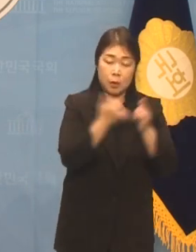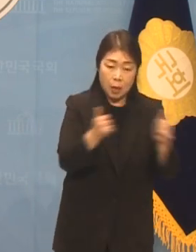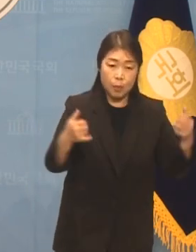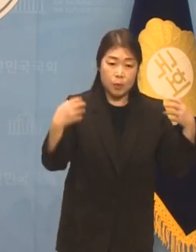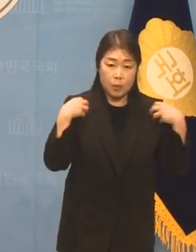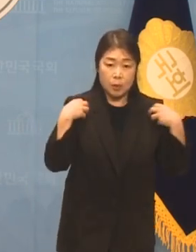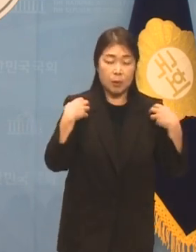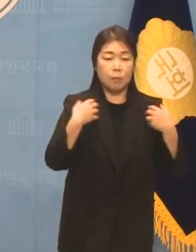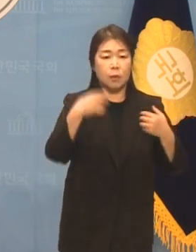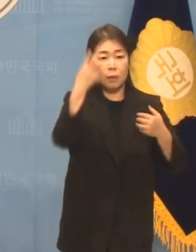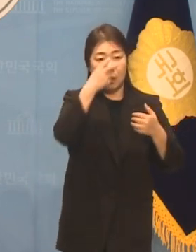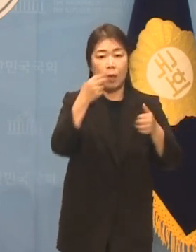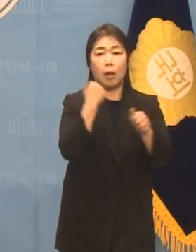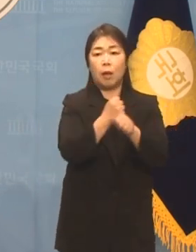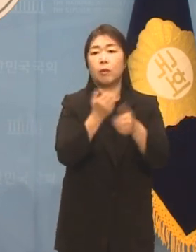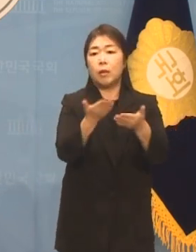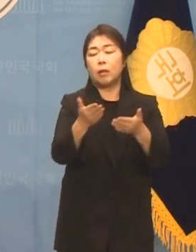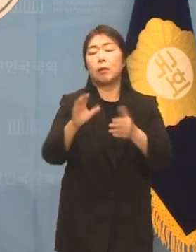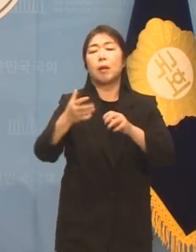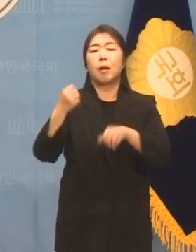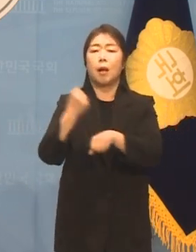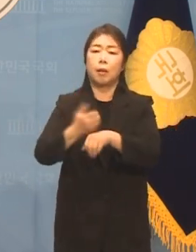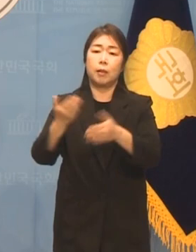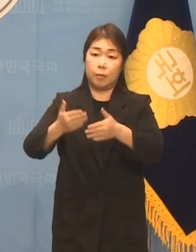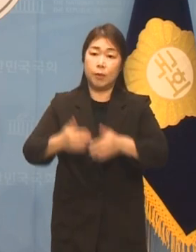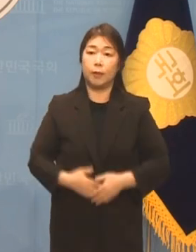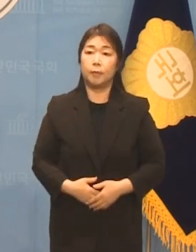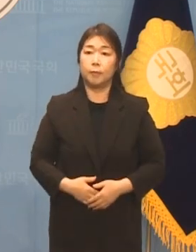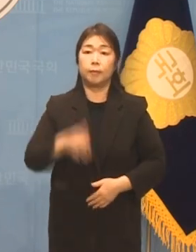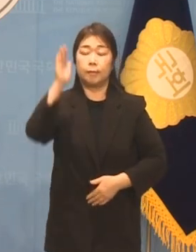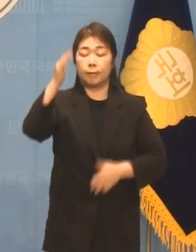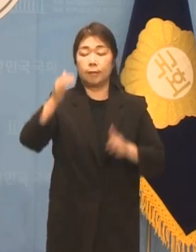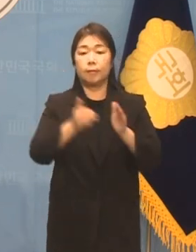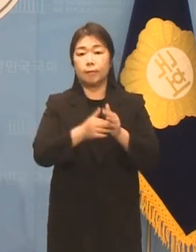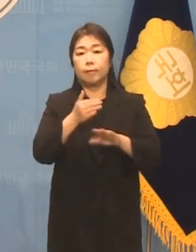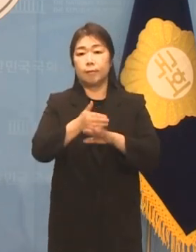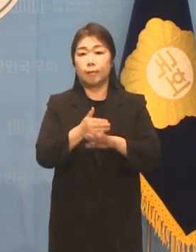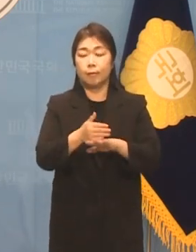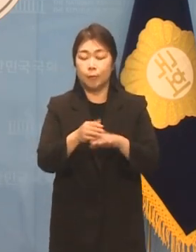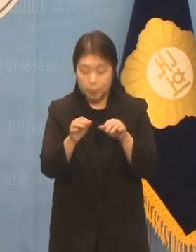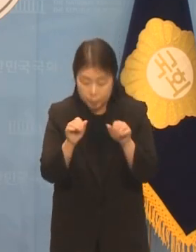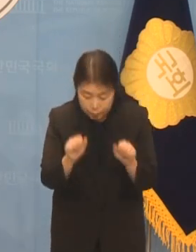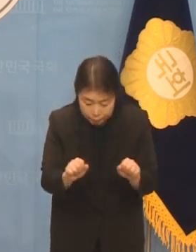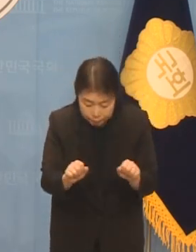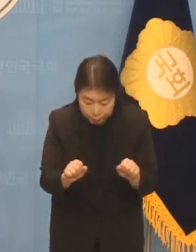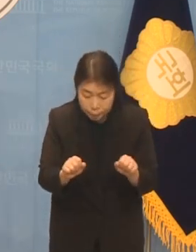것을 잊어서는 안 됩니다. 네, 이상 마치겠습니다. 감사합니다.